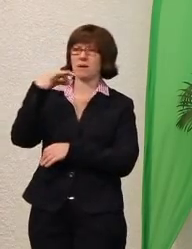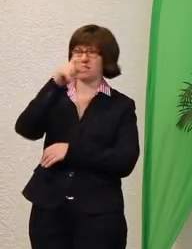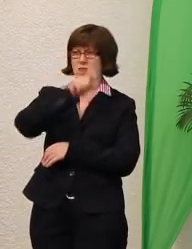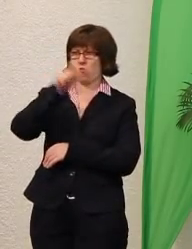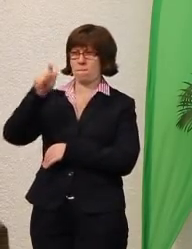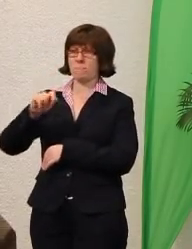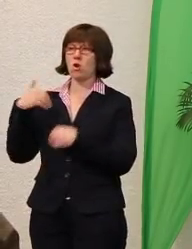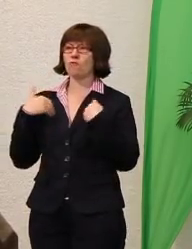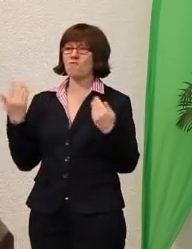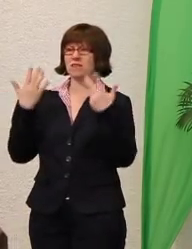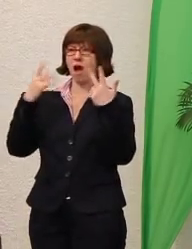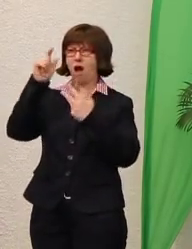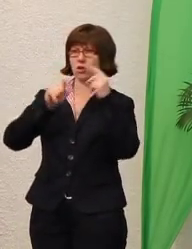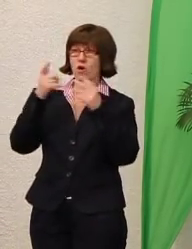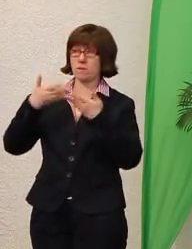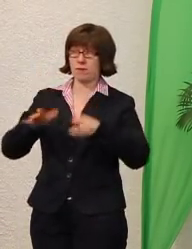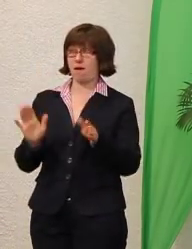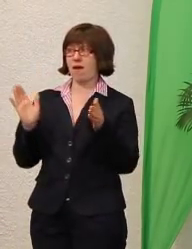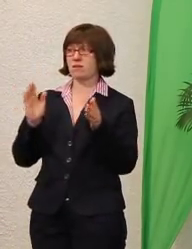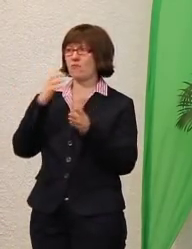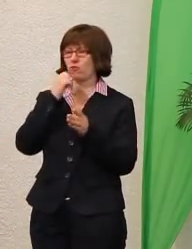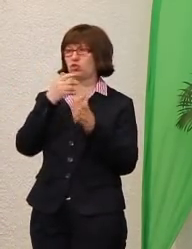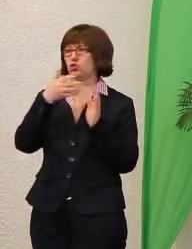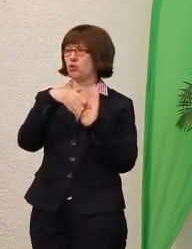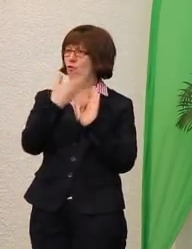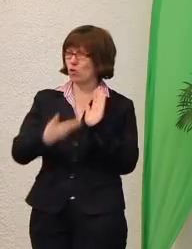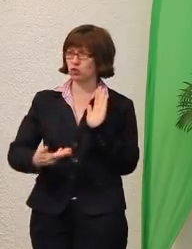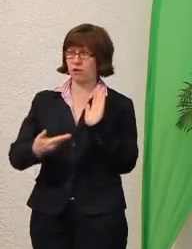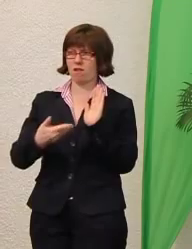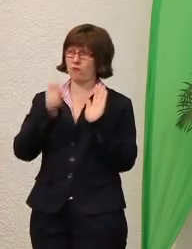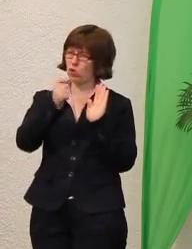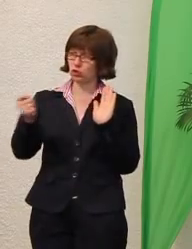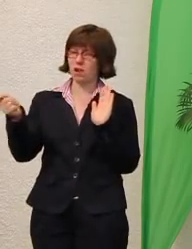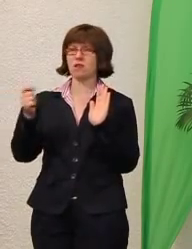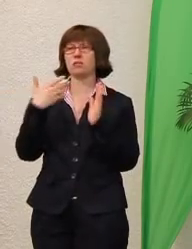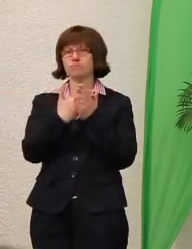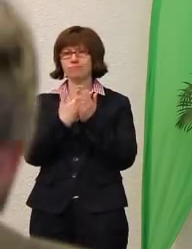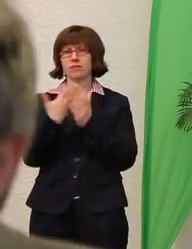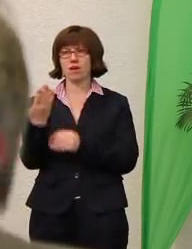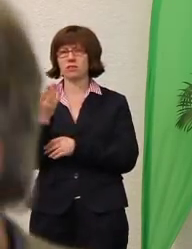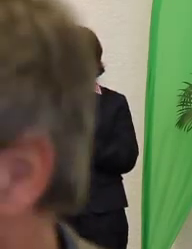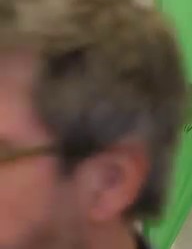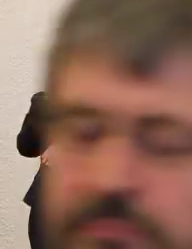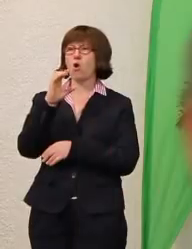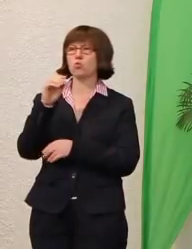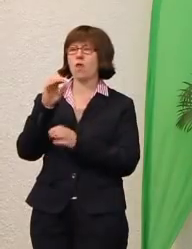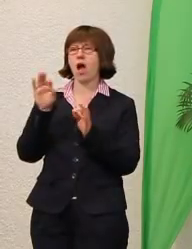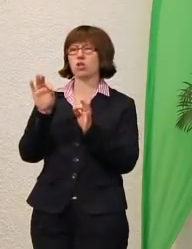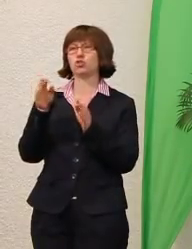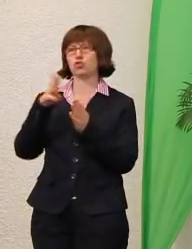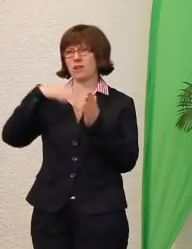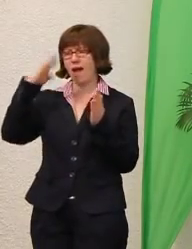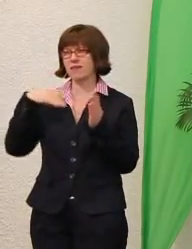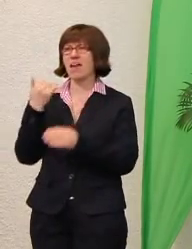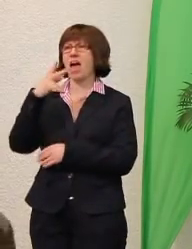dass sich 8 Menschen bereit erklärt haben. Die möchten wir euch gerne vorschlagen. Und zwar handelt es sich um Cordula Streich,